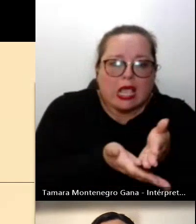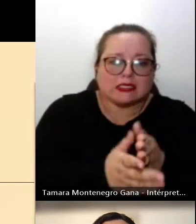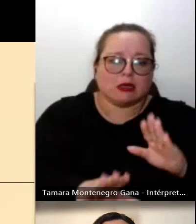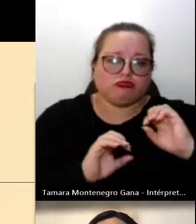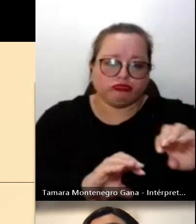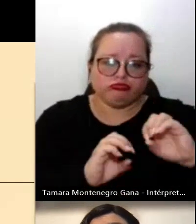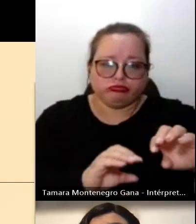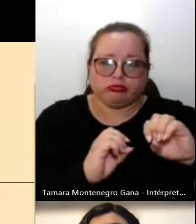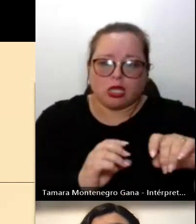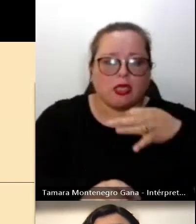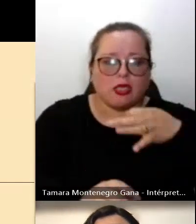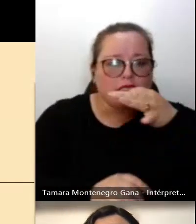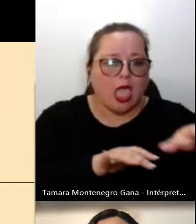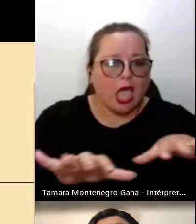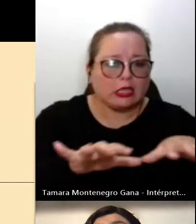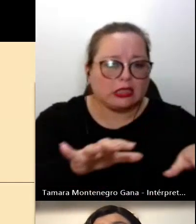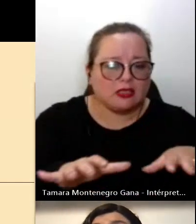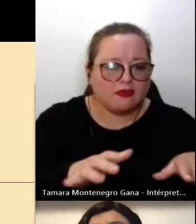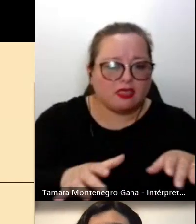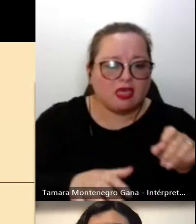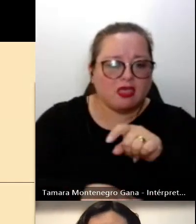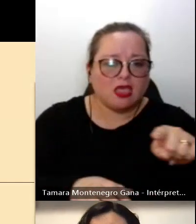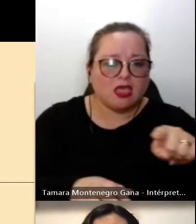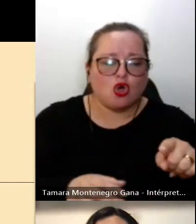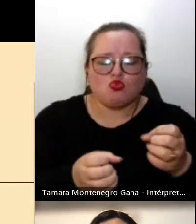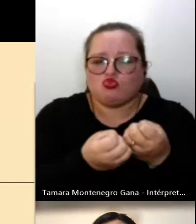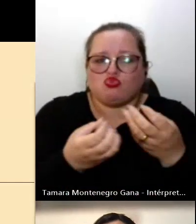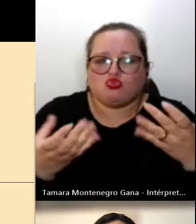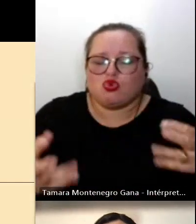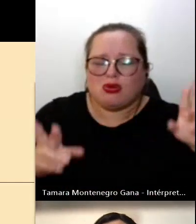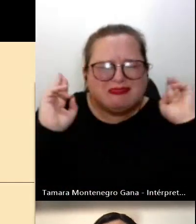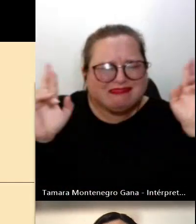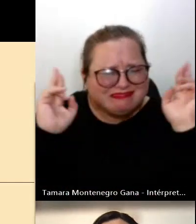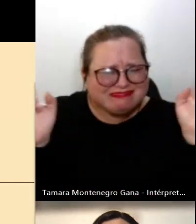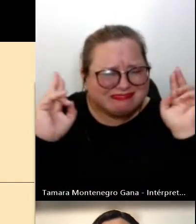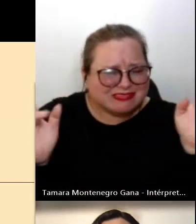y les di una actividad a los estudiantes y metieron mucha bulla,